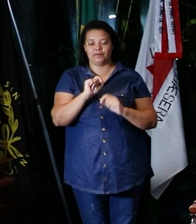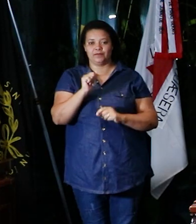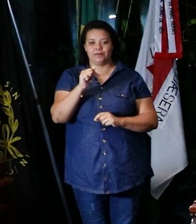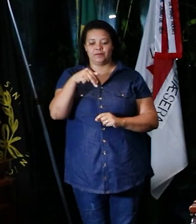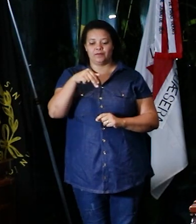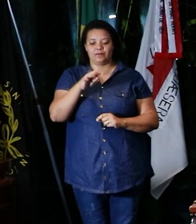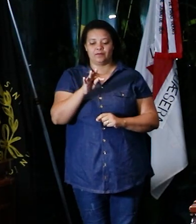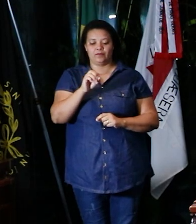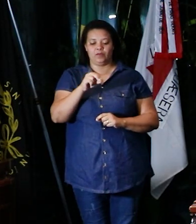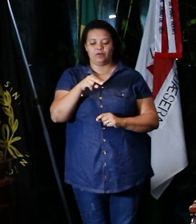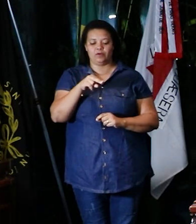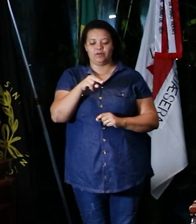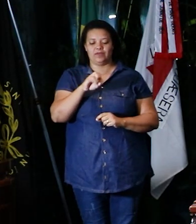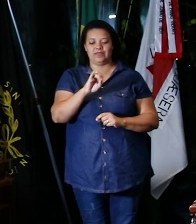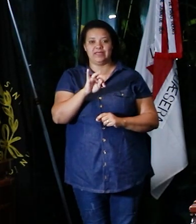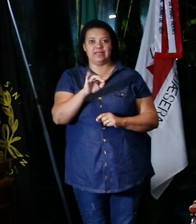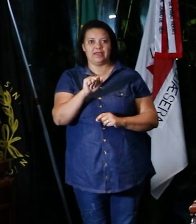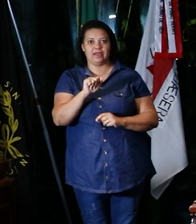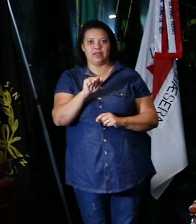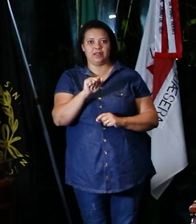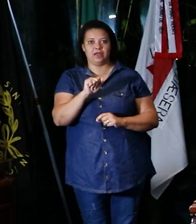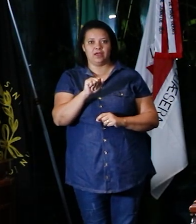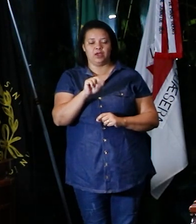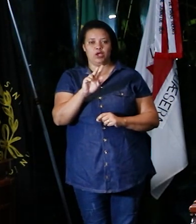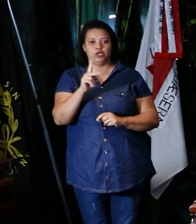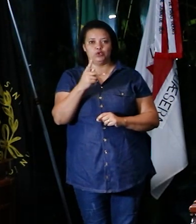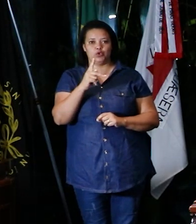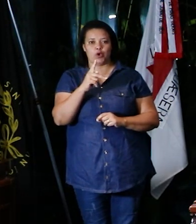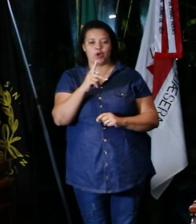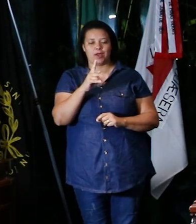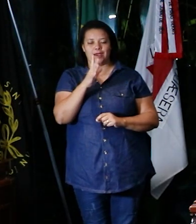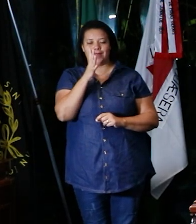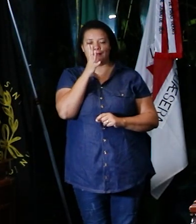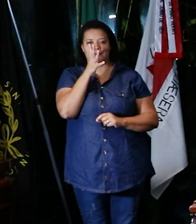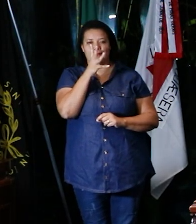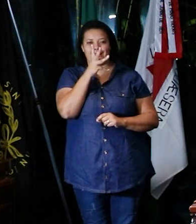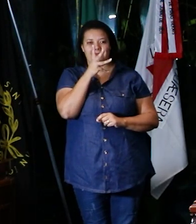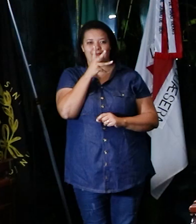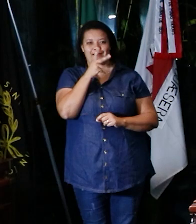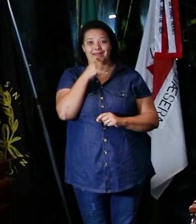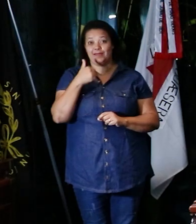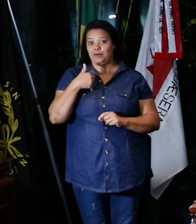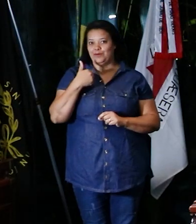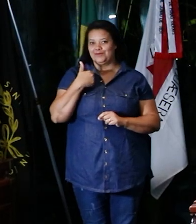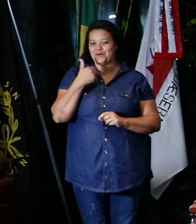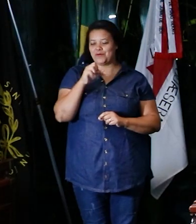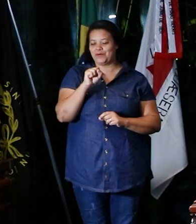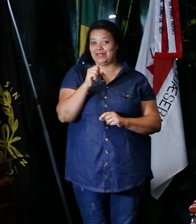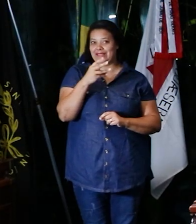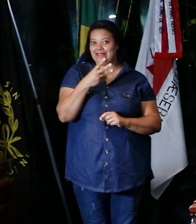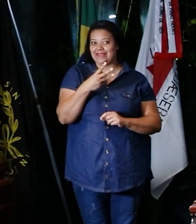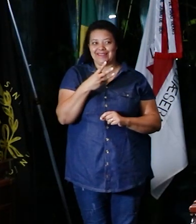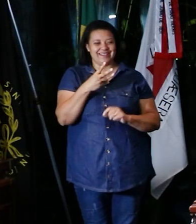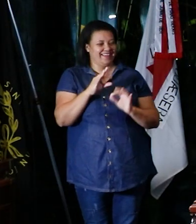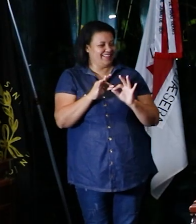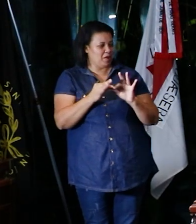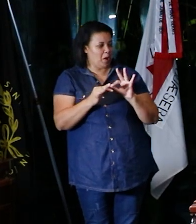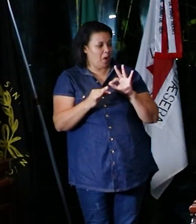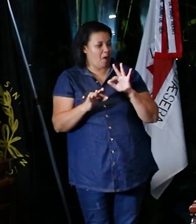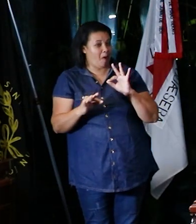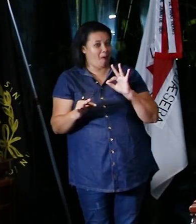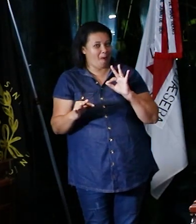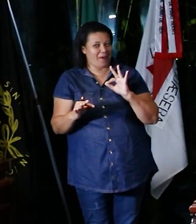a história dela é bem longa, e a gente claro, conhece, né? 83 anos é muito longa mesmo,